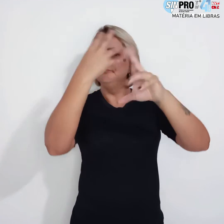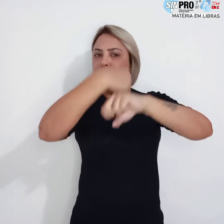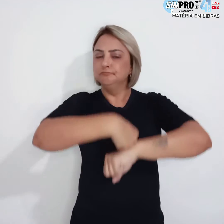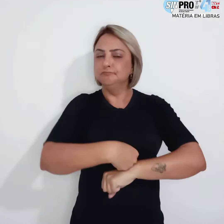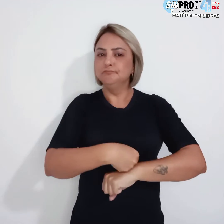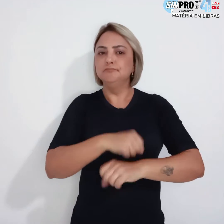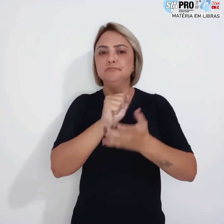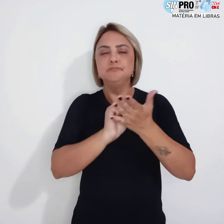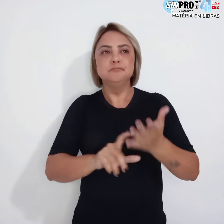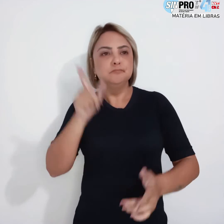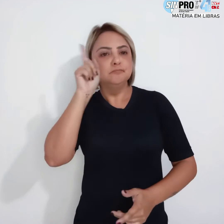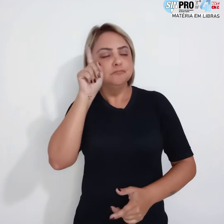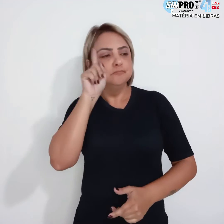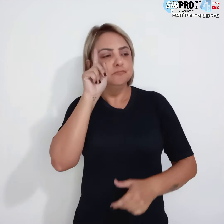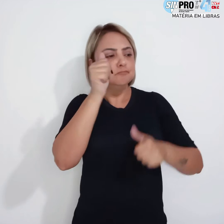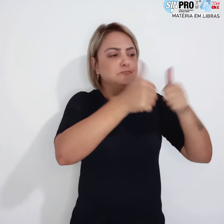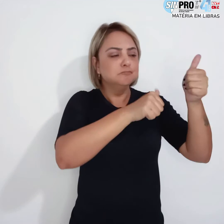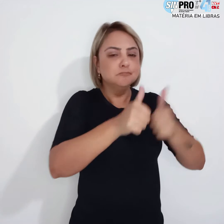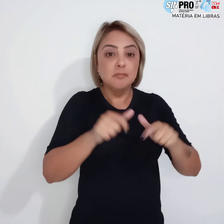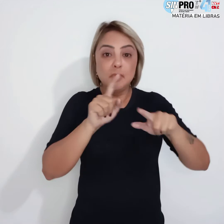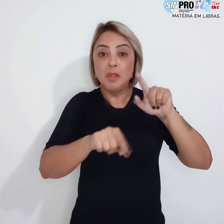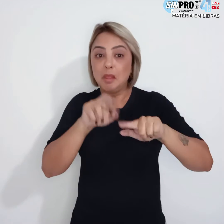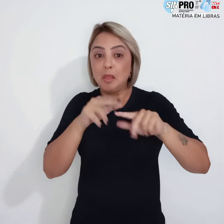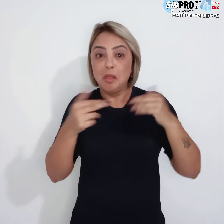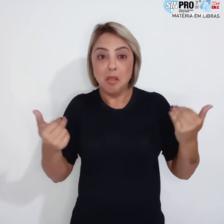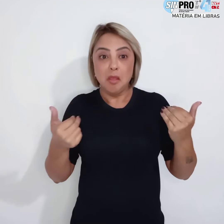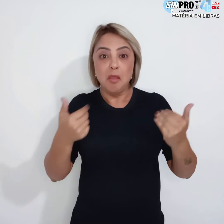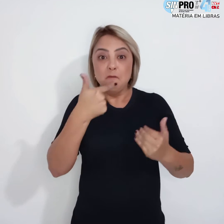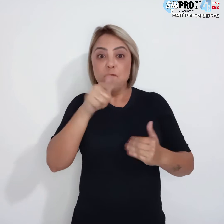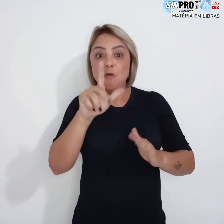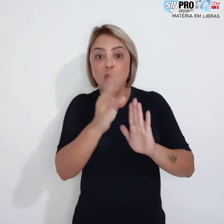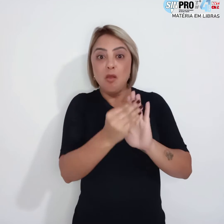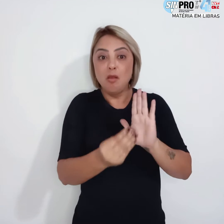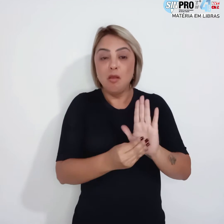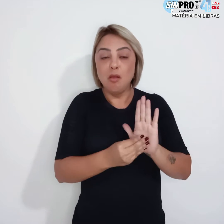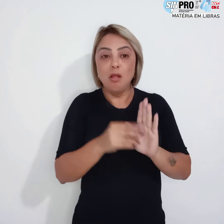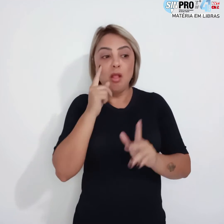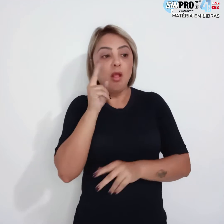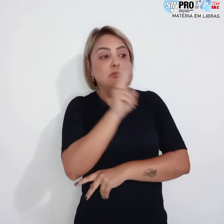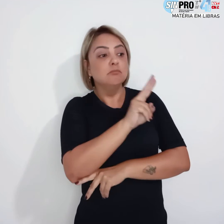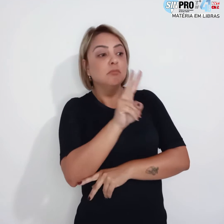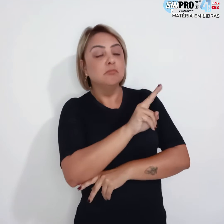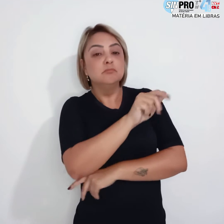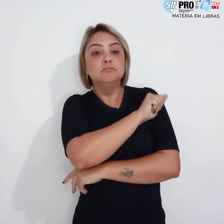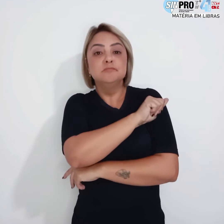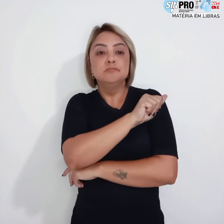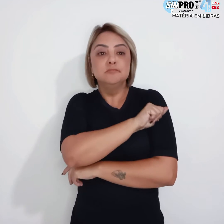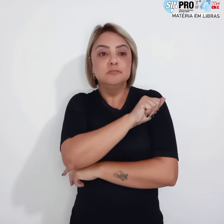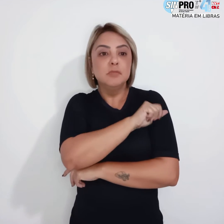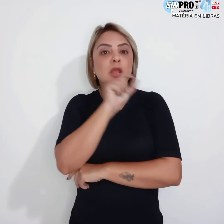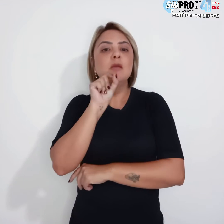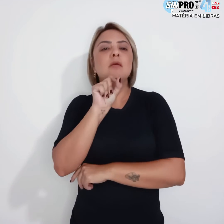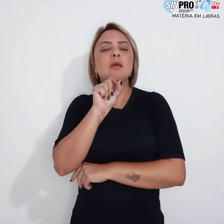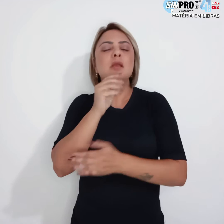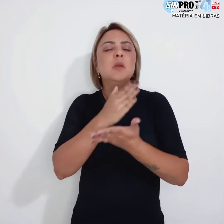diárias, avaliações, material extracurricular e o monitoramento dos estudantes. Foi assim para milhares